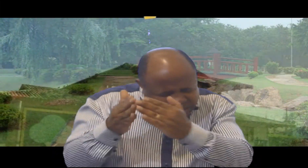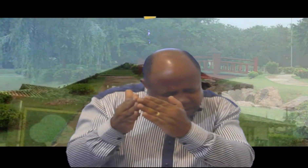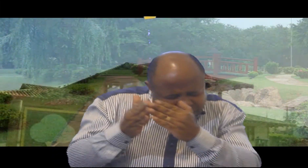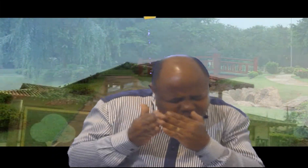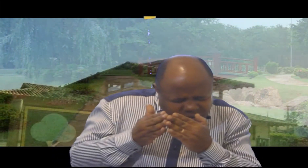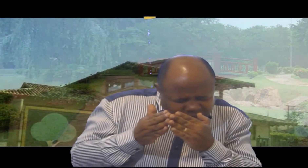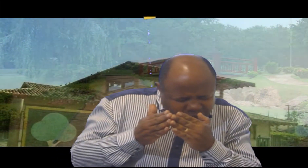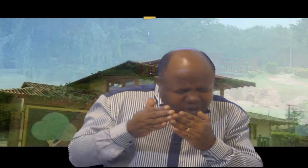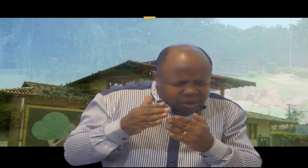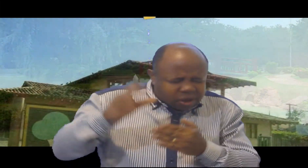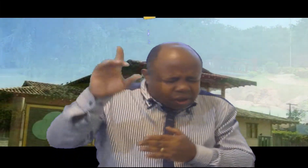o Senhor virá e